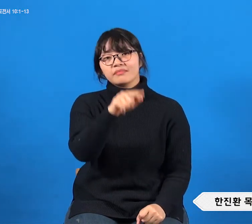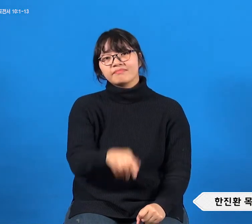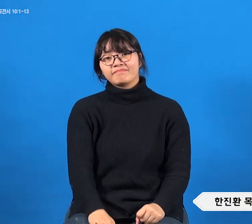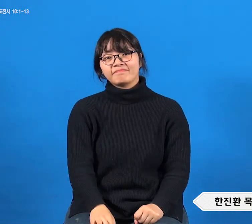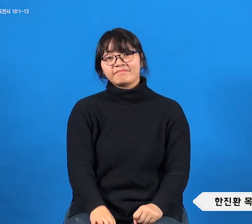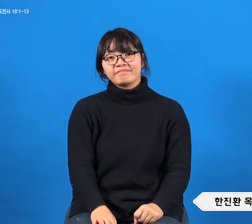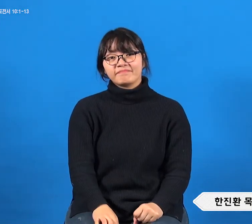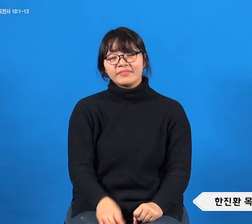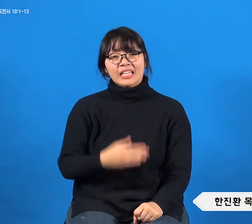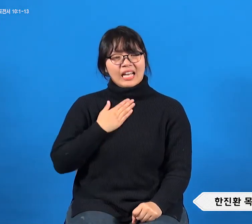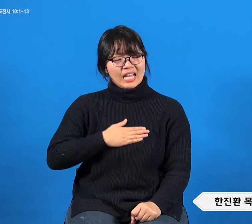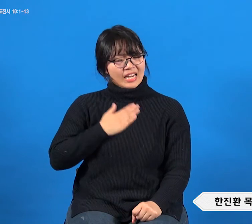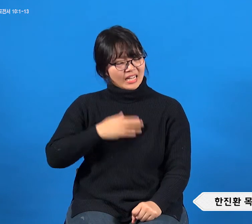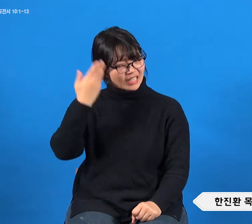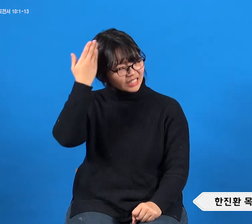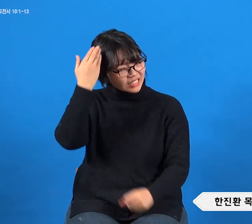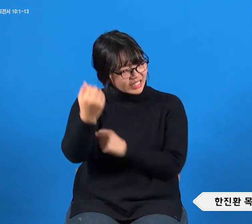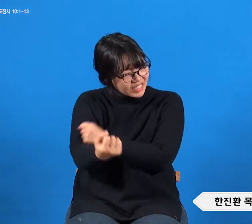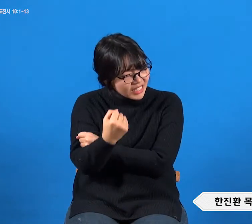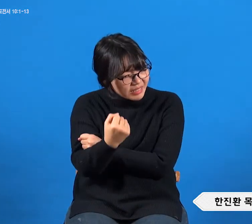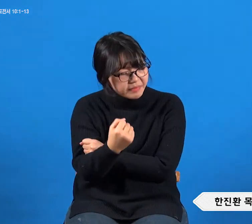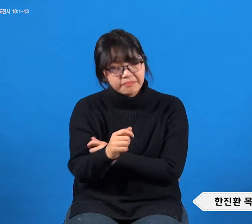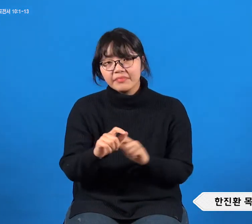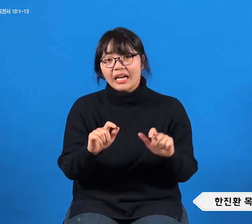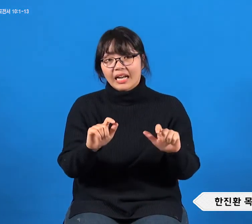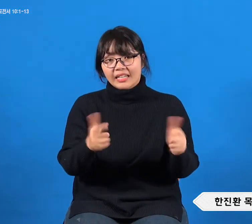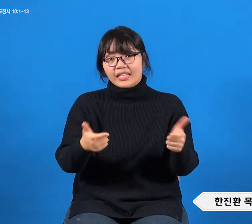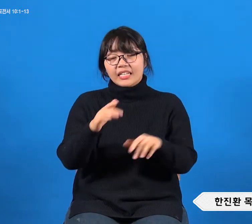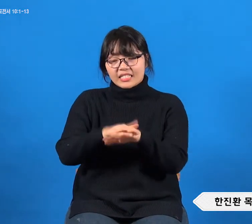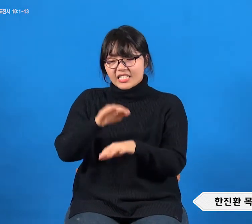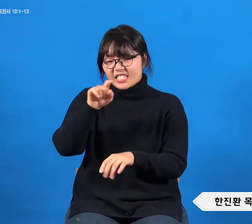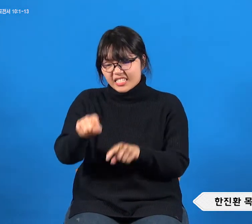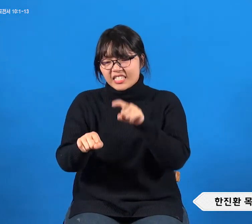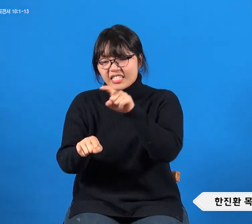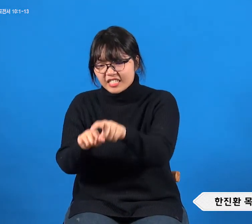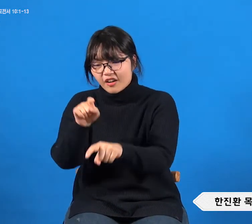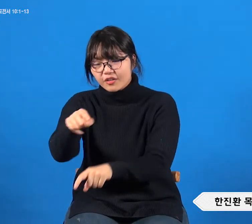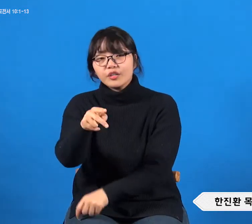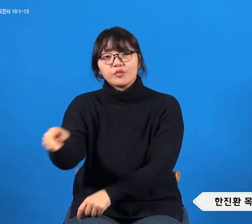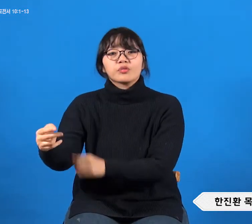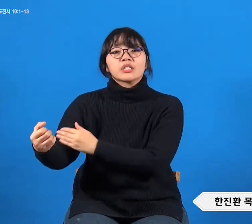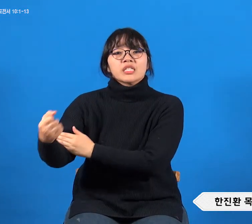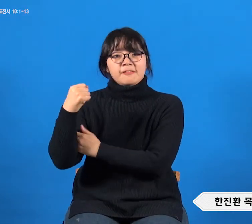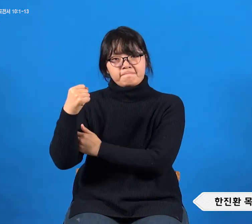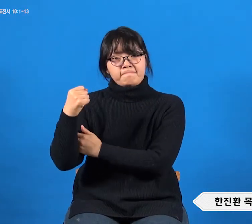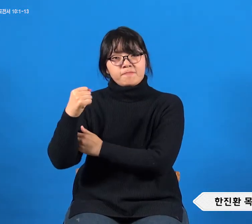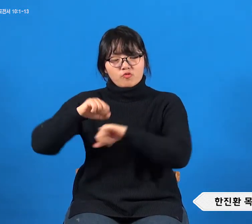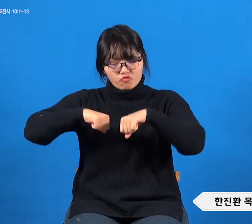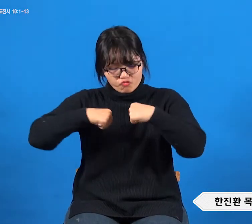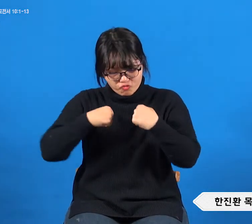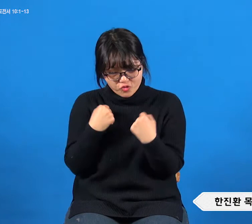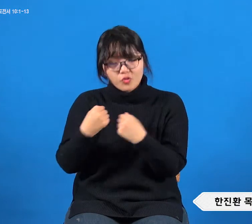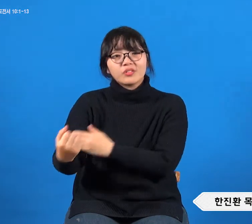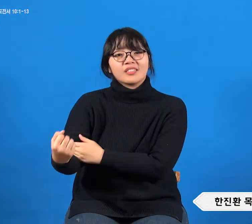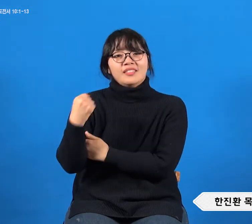틀렸습니다. 아는 것이 힘이 아닙니다. 실천하는 것이 힘입니다. 순종이